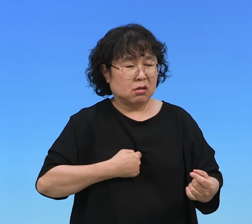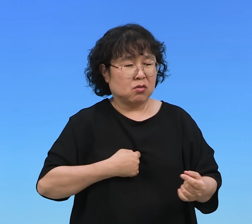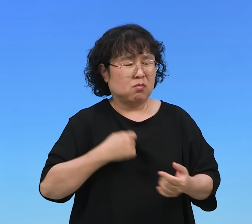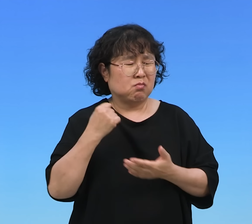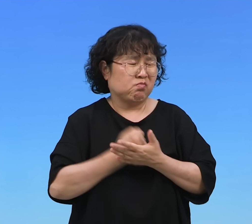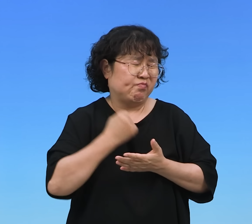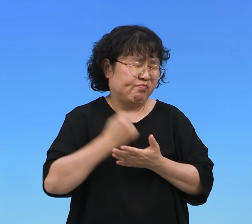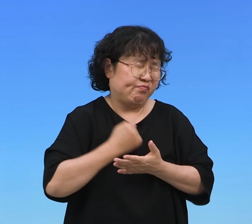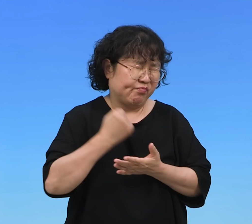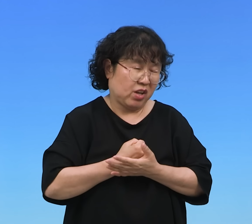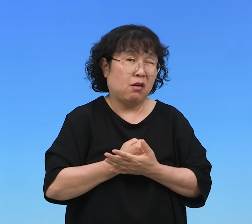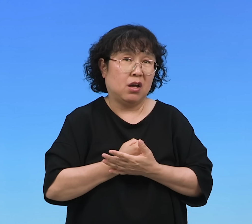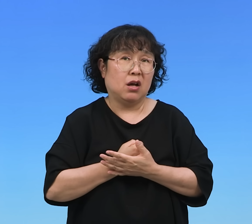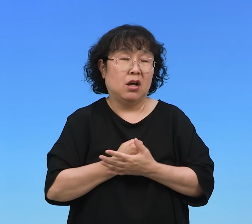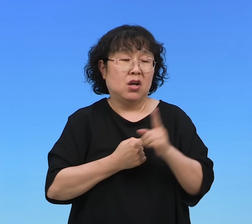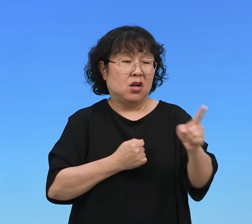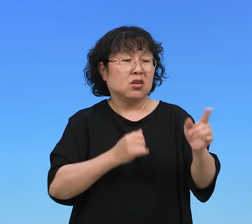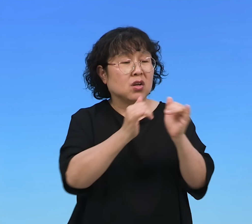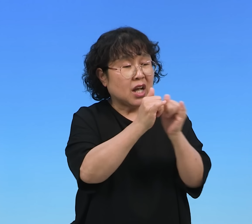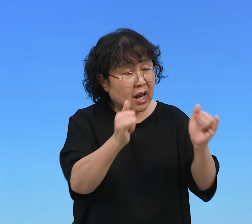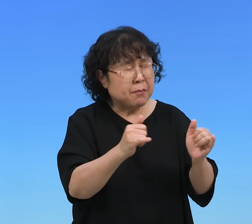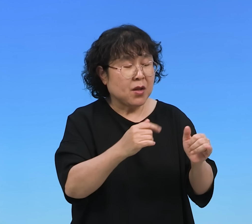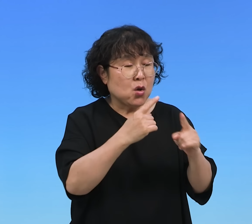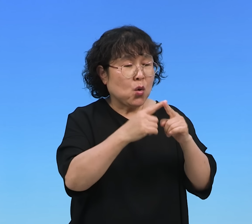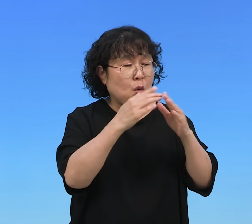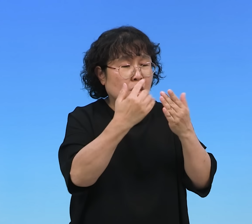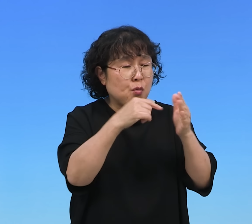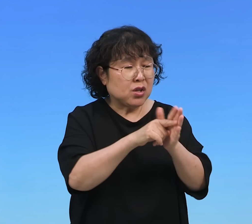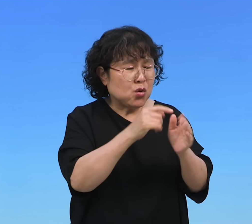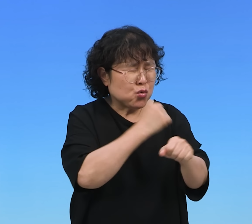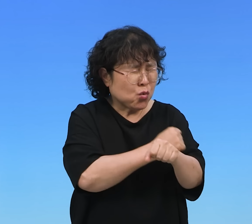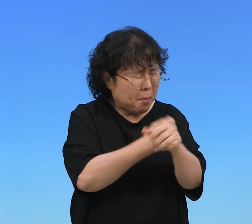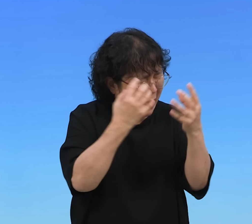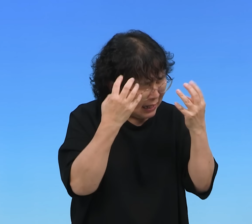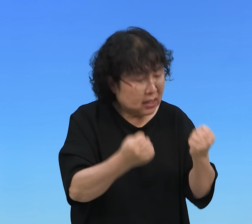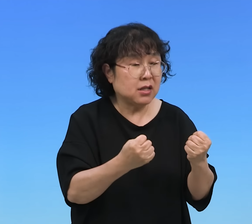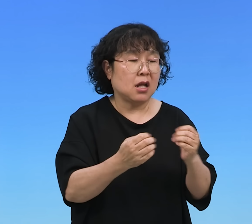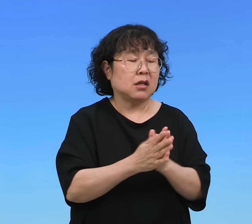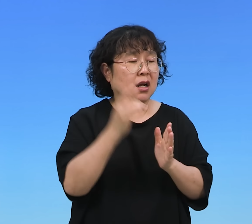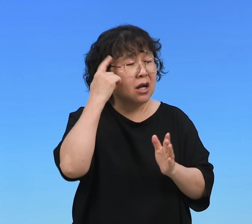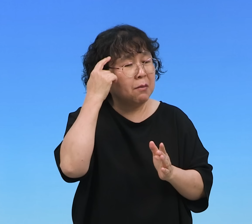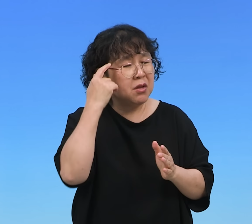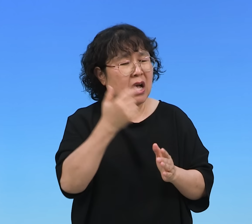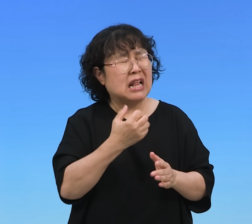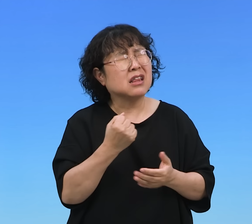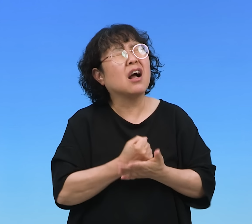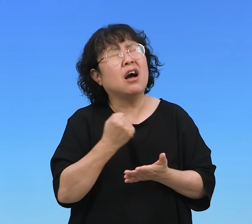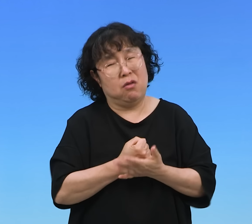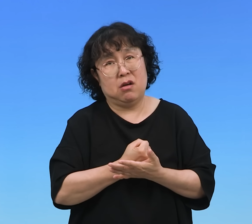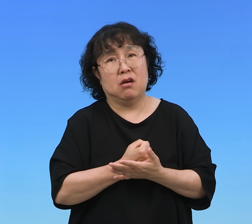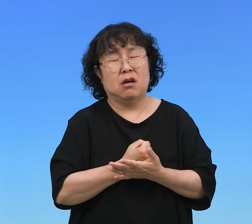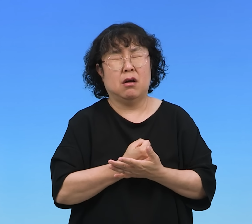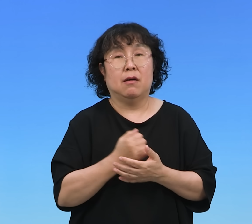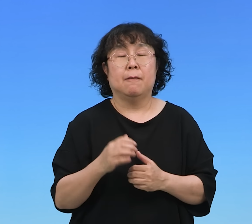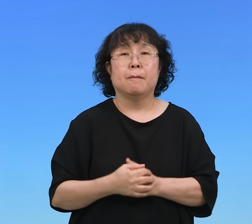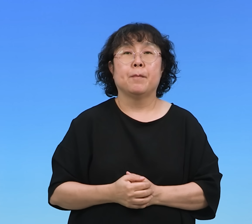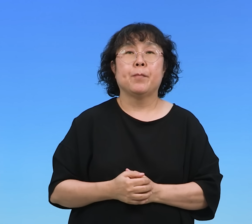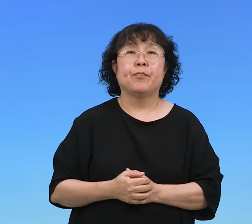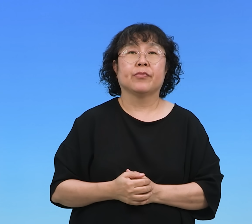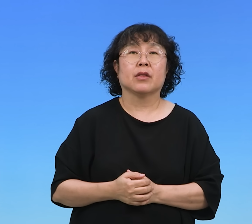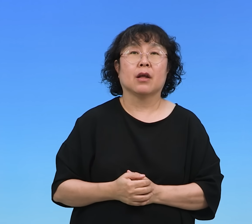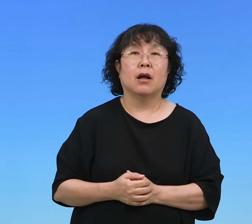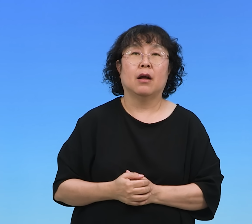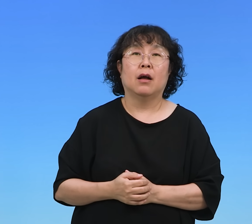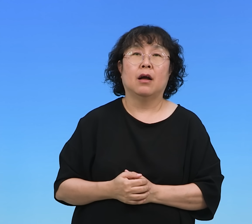대하면 안 되는 분인데, 교회를 위하여 어떻게 일했던 분인데. 제가 이게 자꾸 마음에